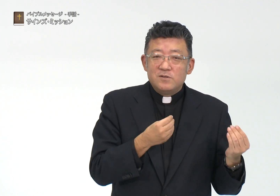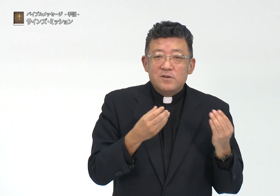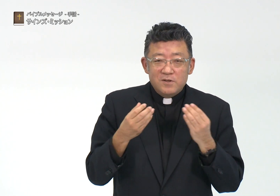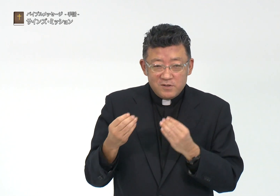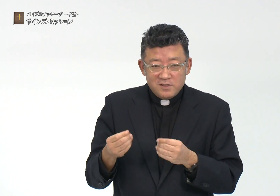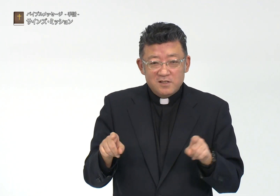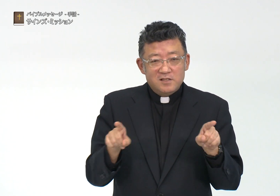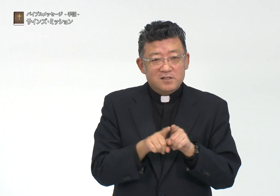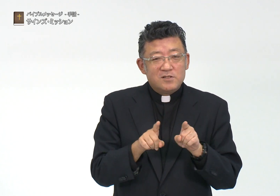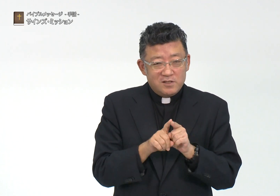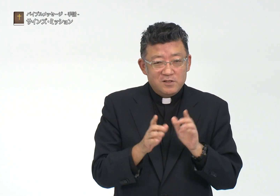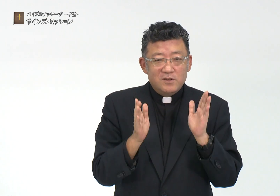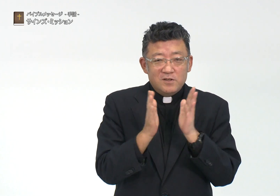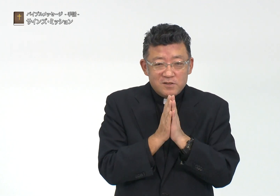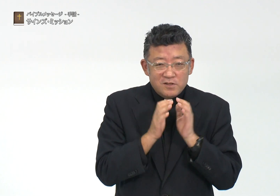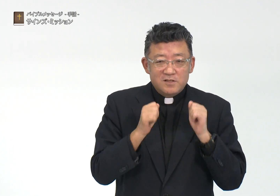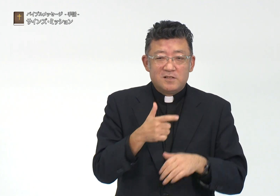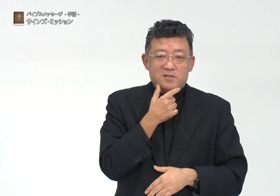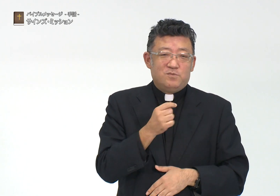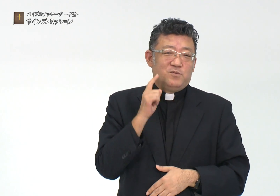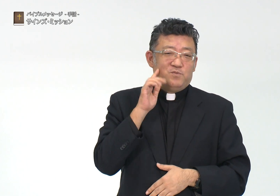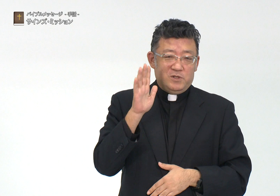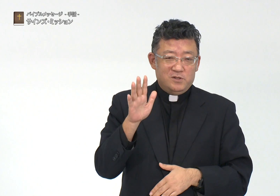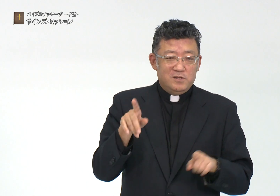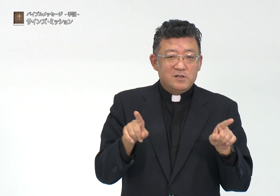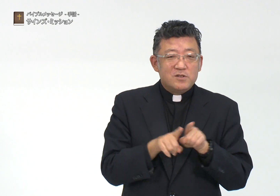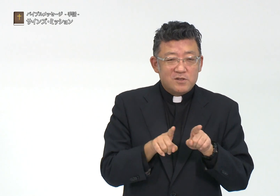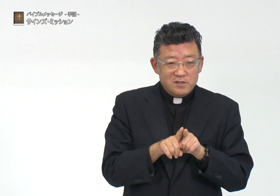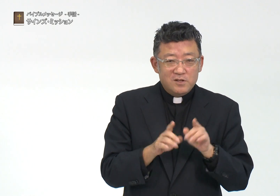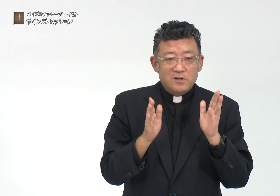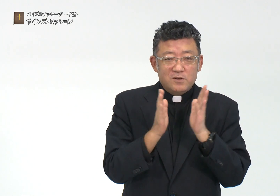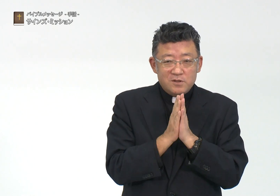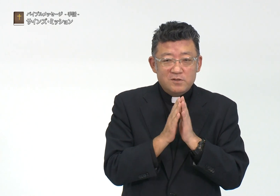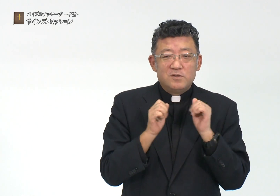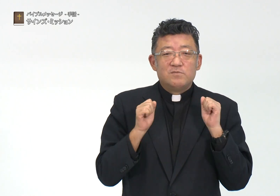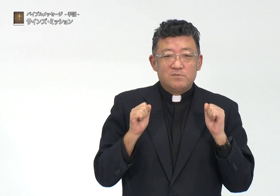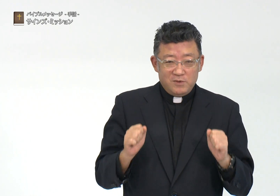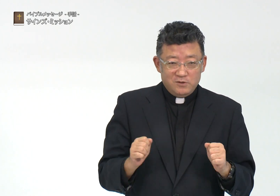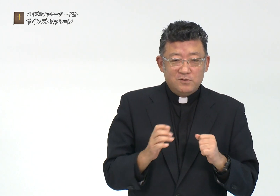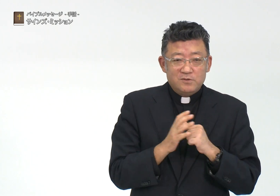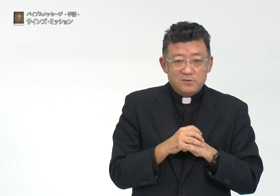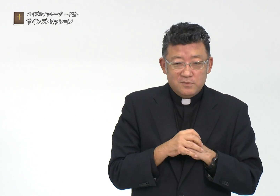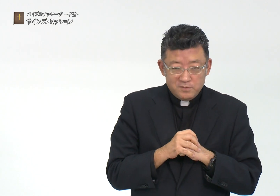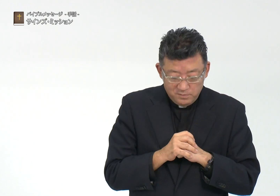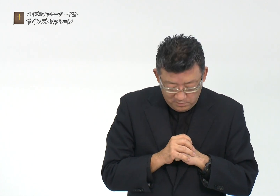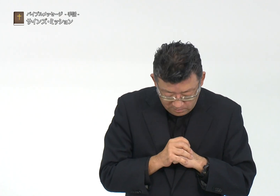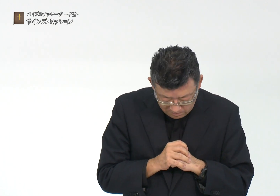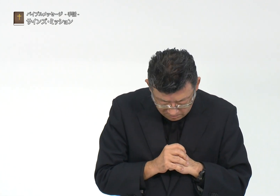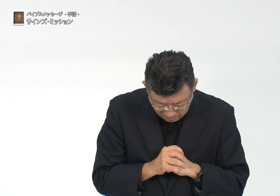できますように一緒にお祈りしたいと思います共にお祈りしましょう